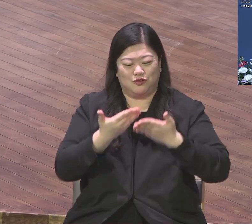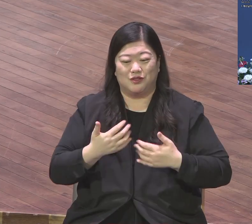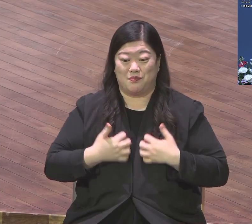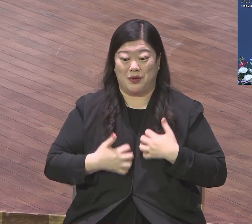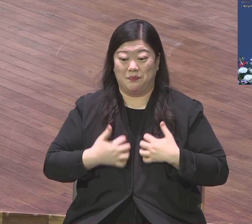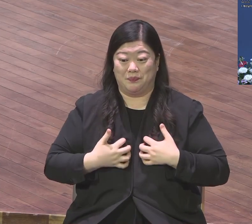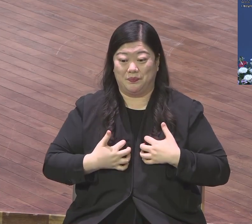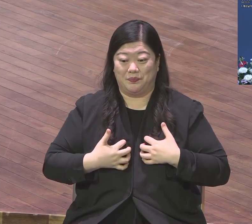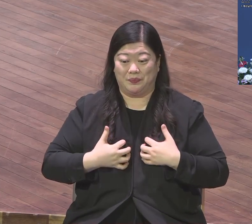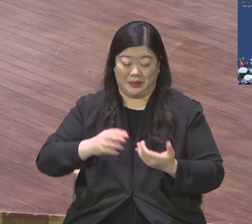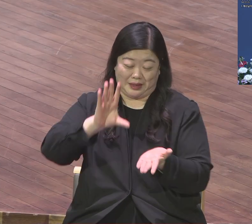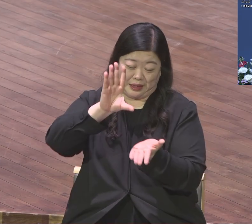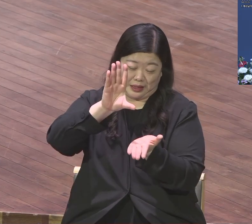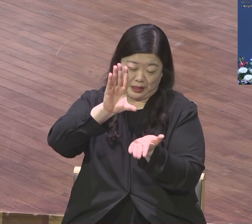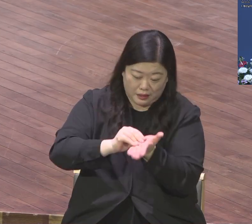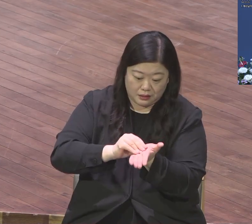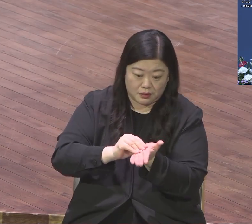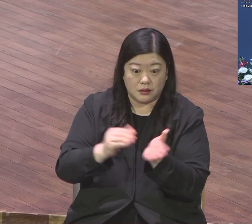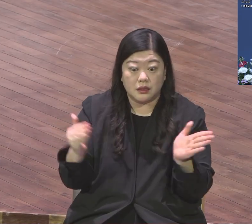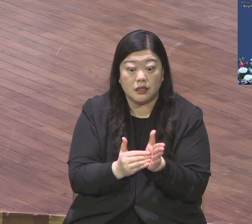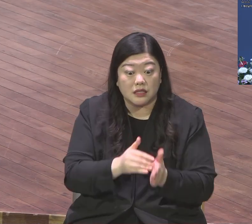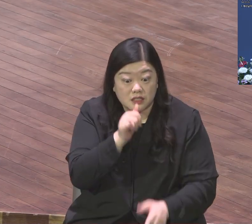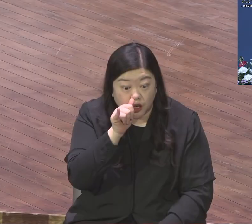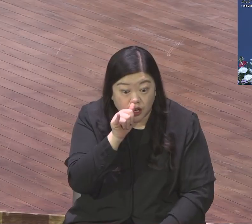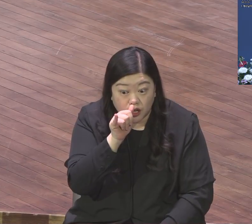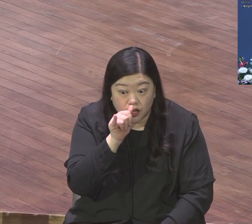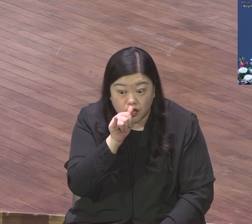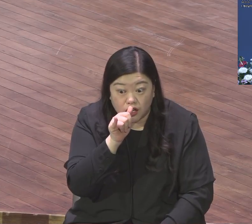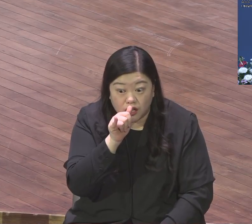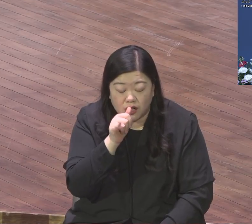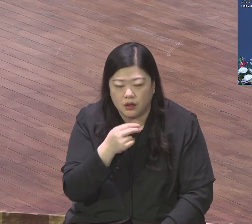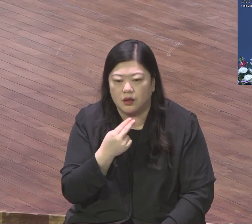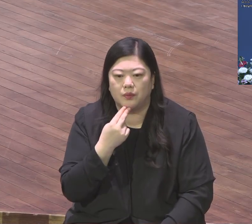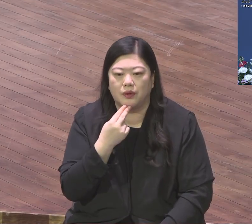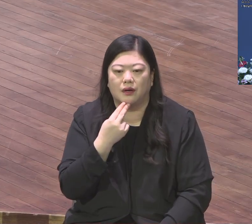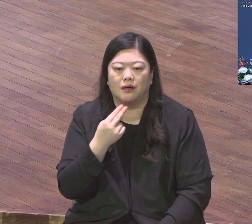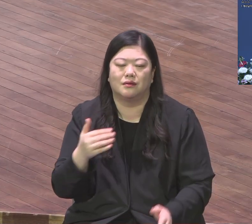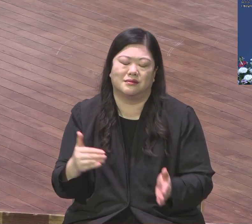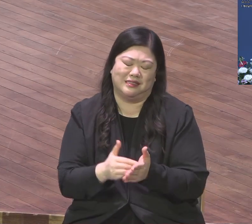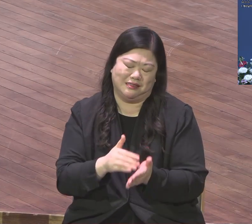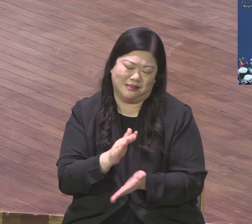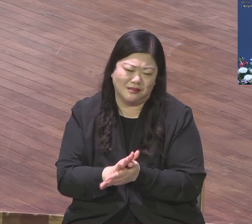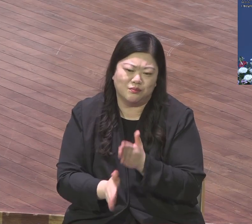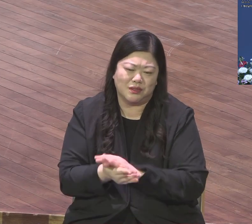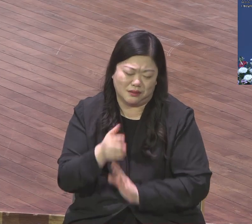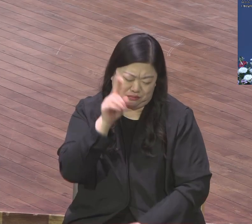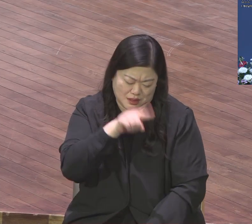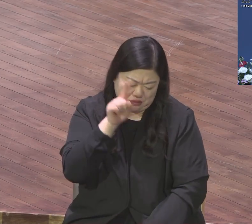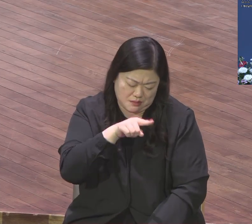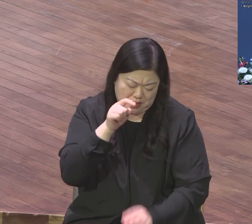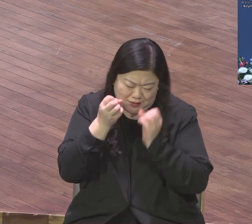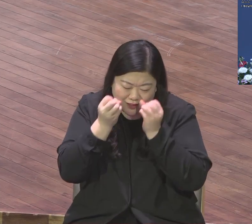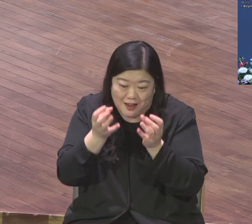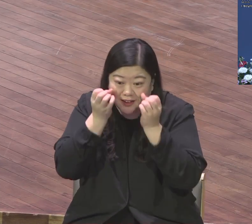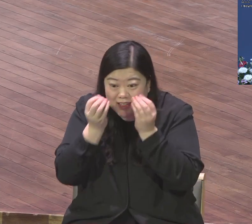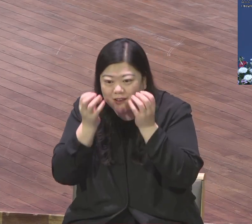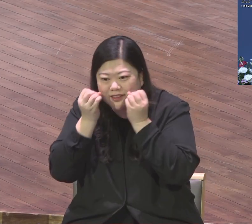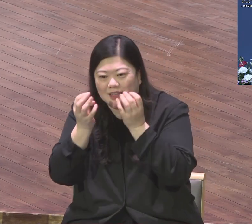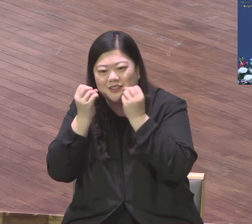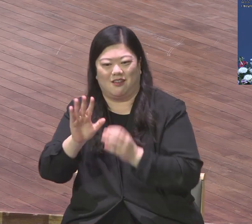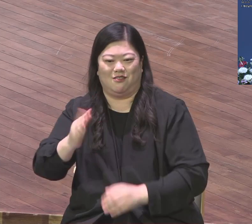그 말이죠. 날로 더욱 새롭도다. 그래서 사도 바울은 에베소